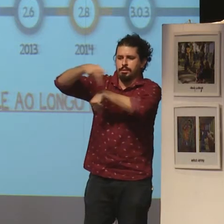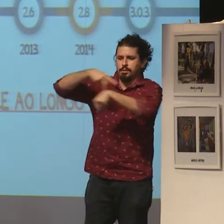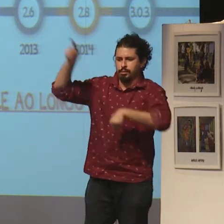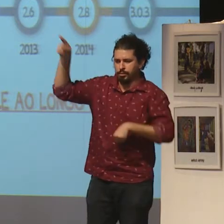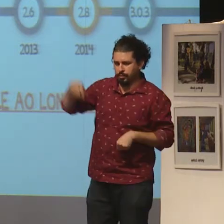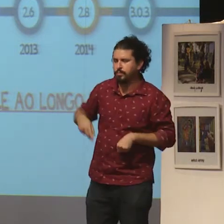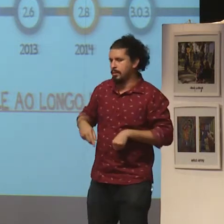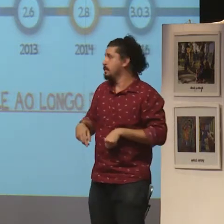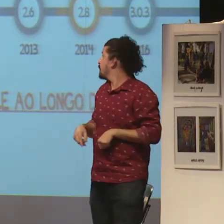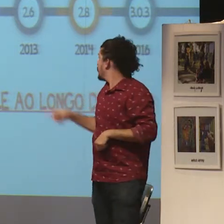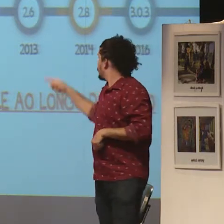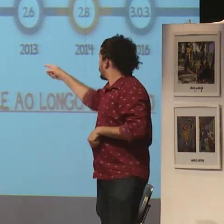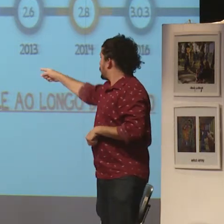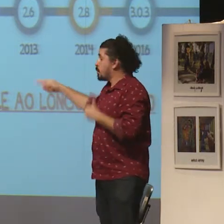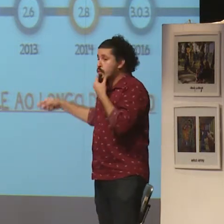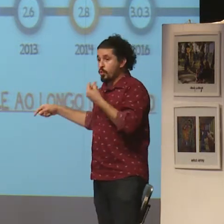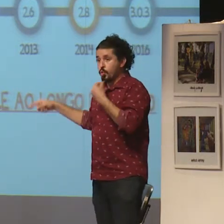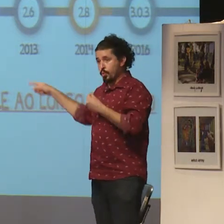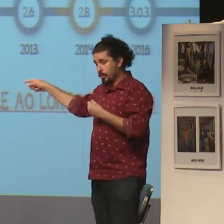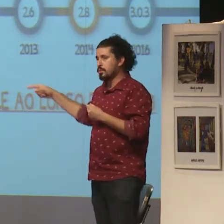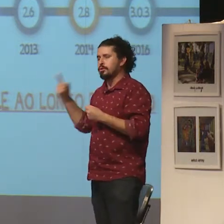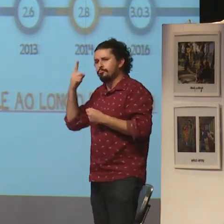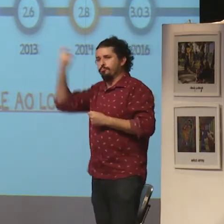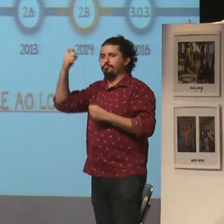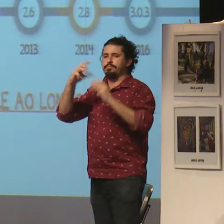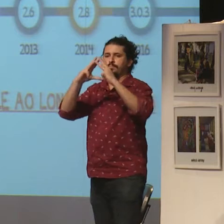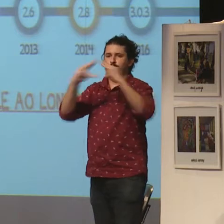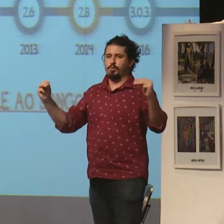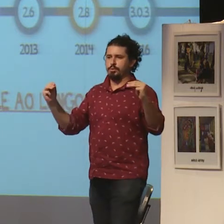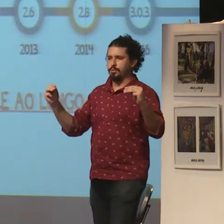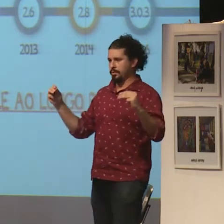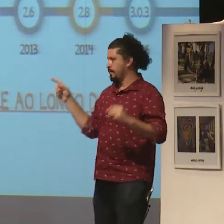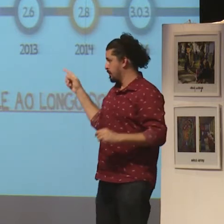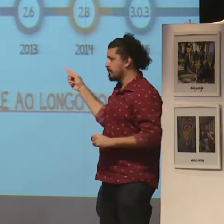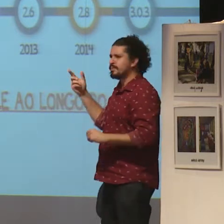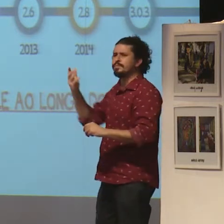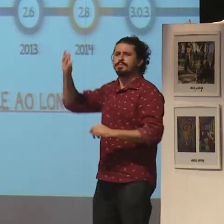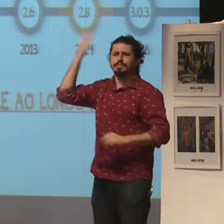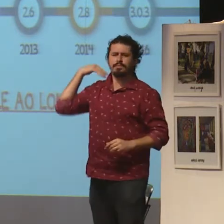Na Austrália, ele é um australiano, né? Ele é um australiano. Ele criou o Moodle.